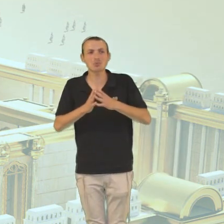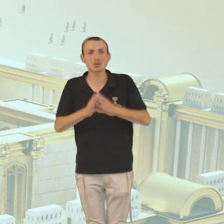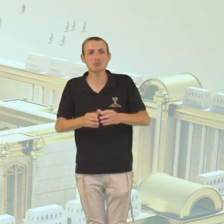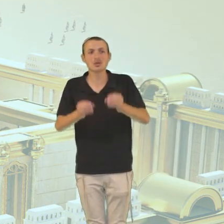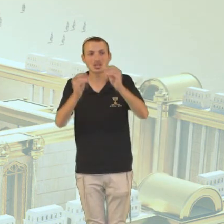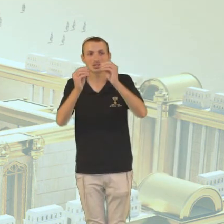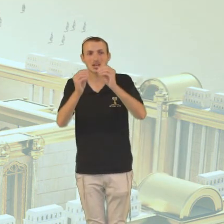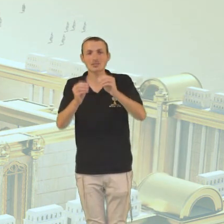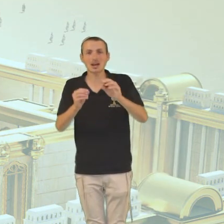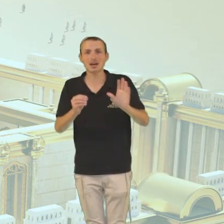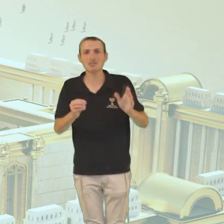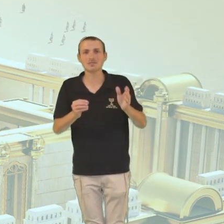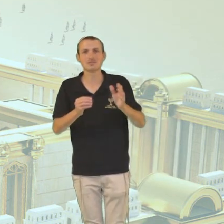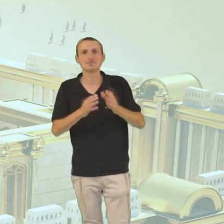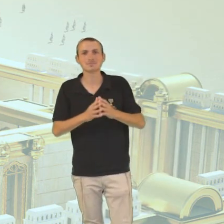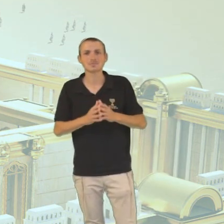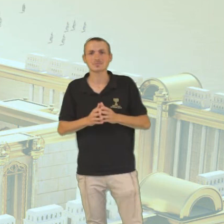הכיפורים של זהב.